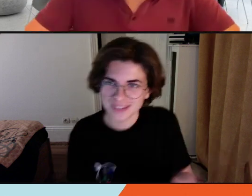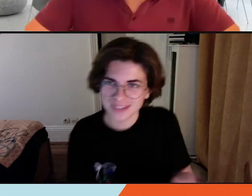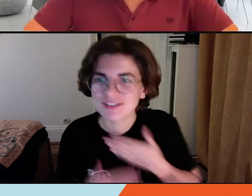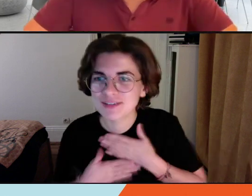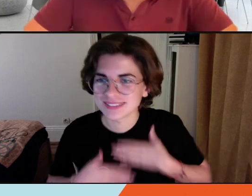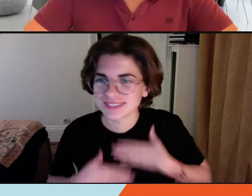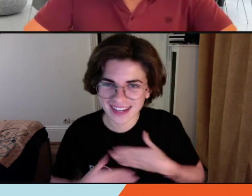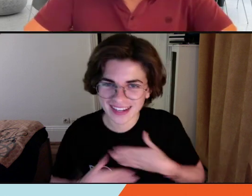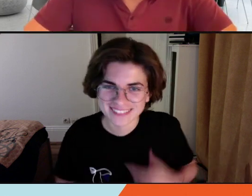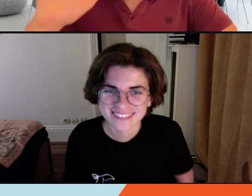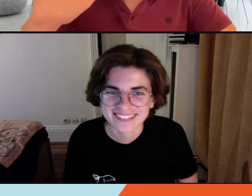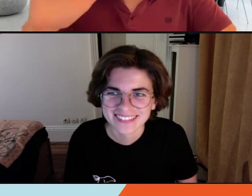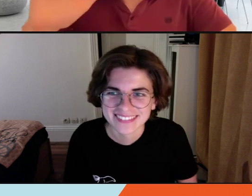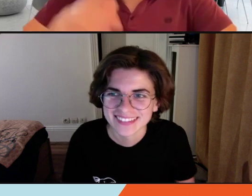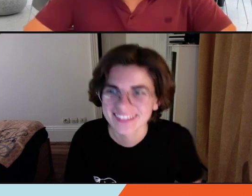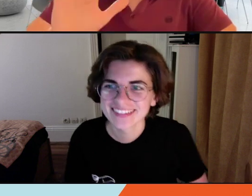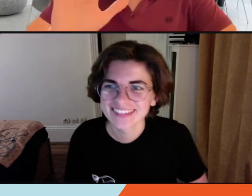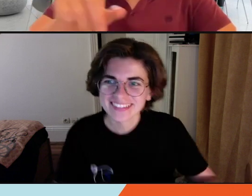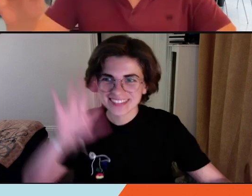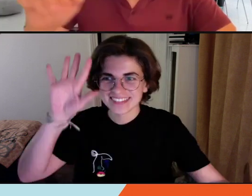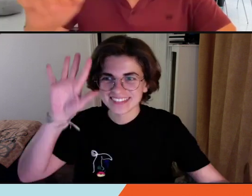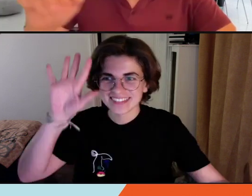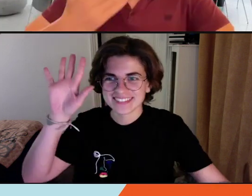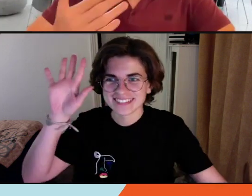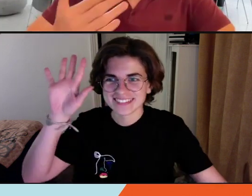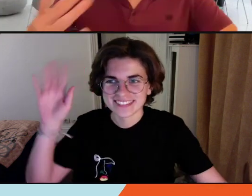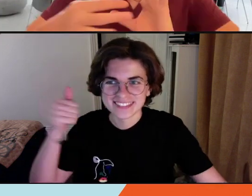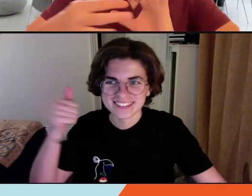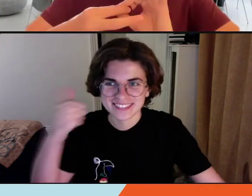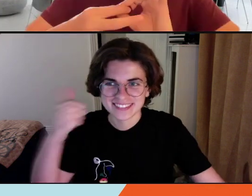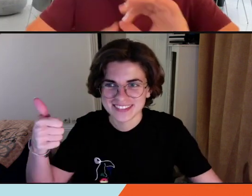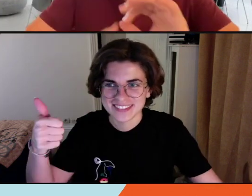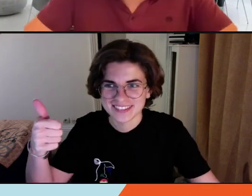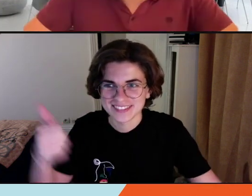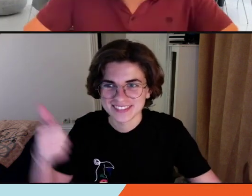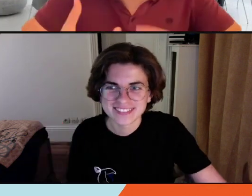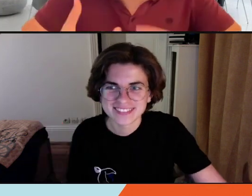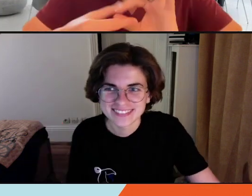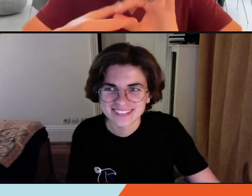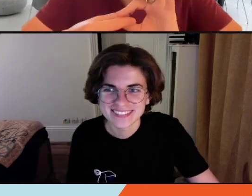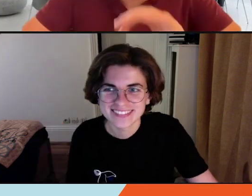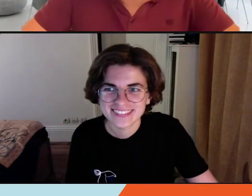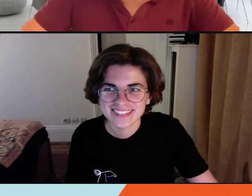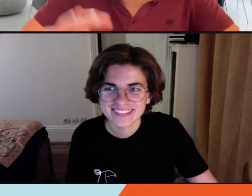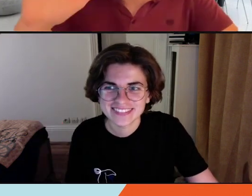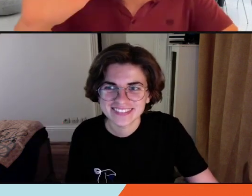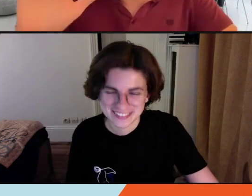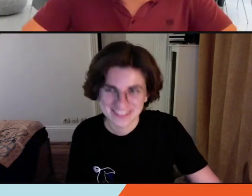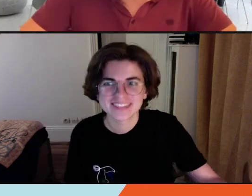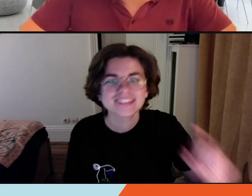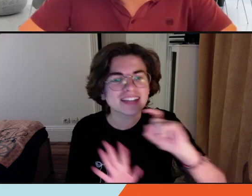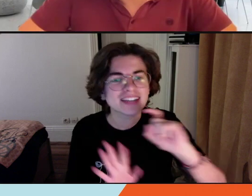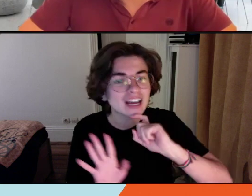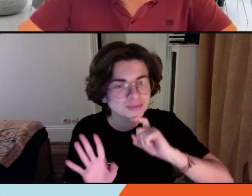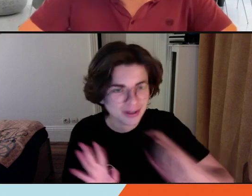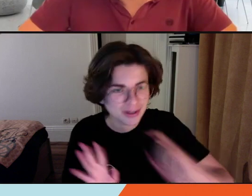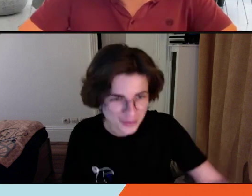plaisir. Salut à tout le monde. Merci d'être connecté, d'être rejoint. Salut. À tout à